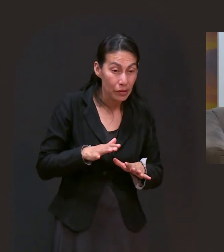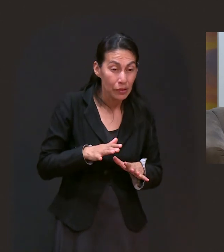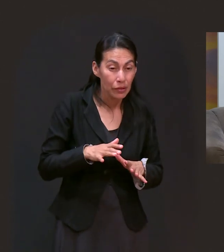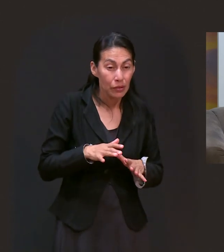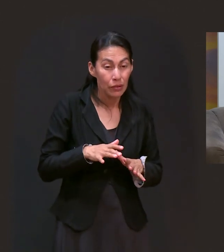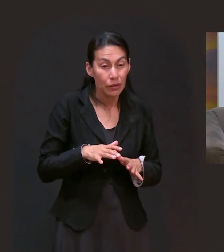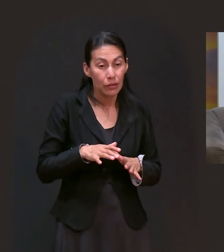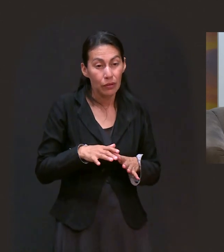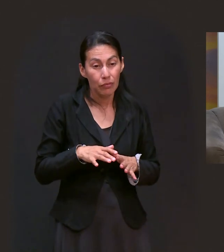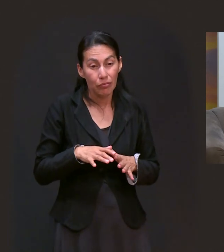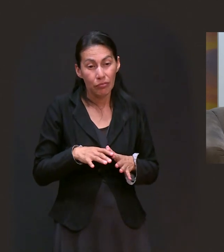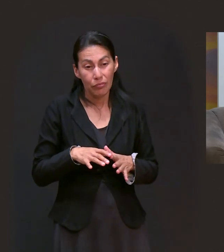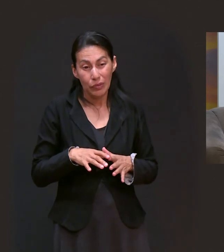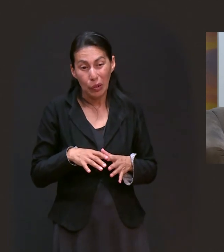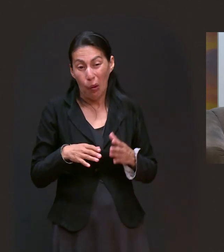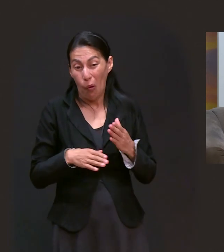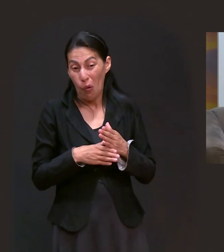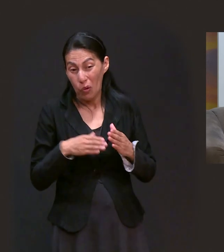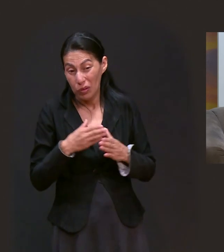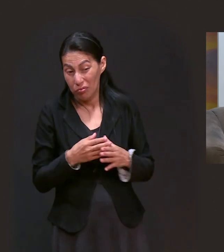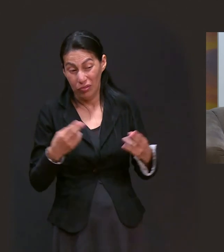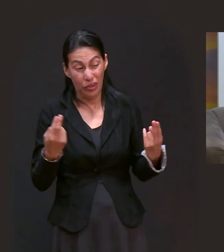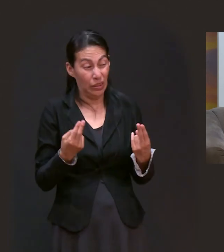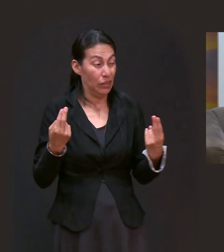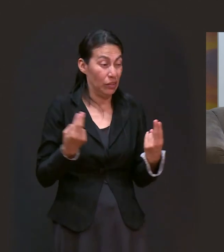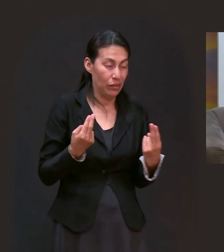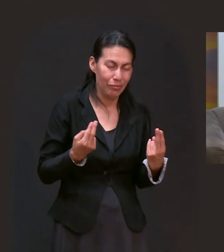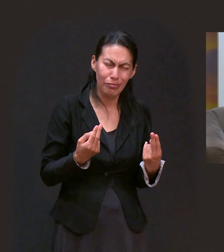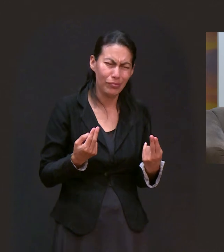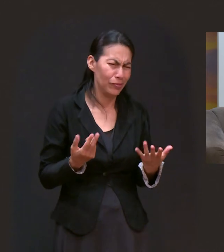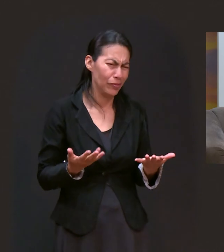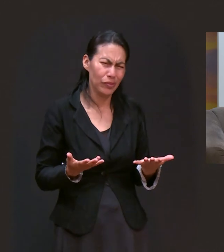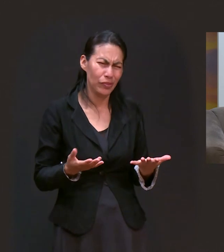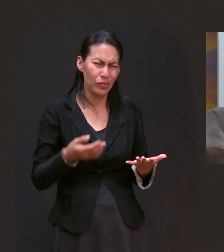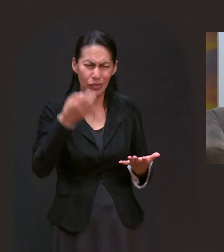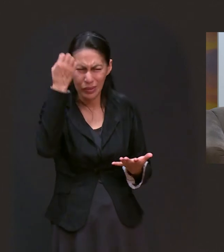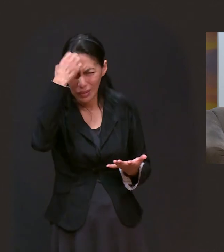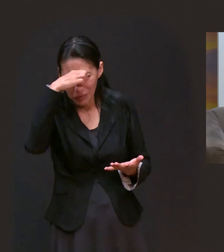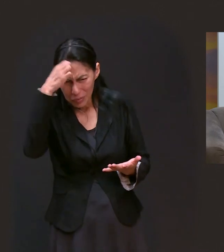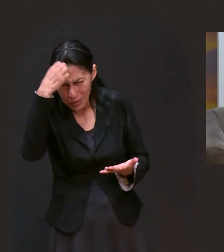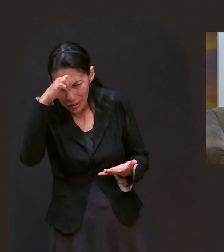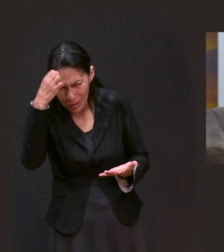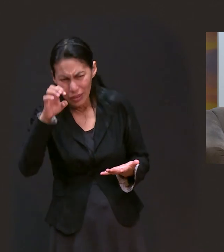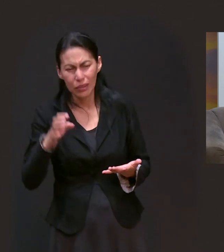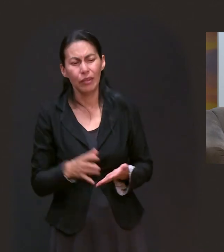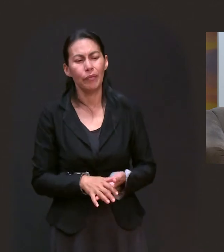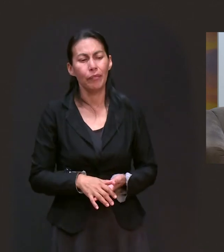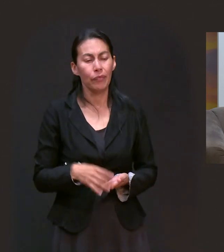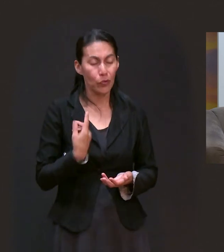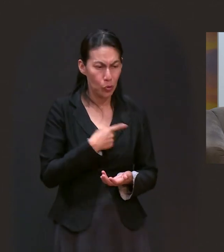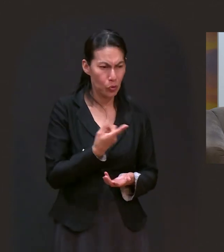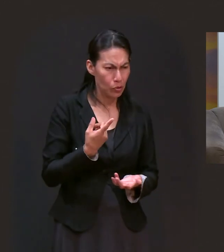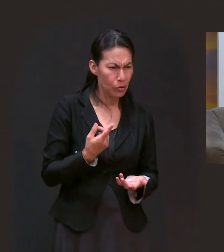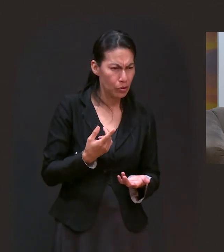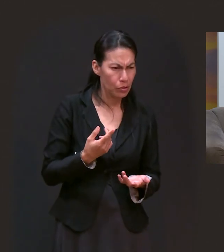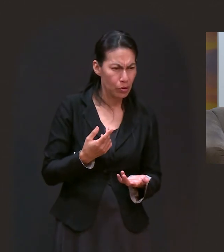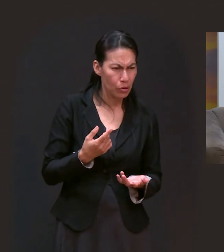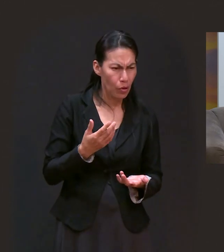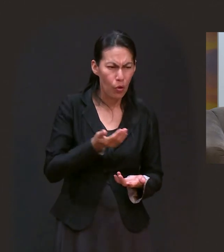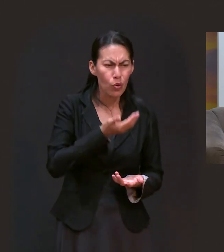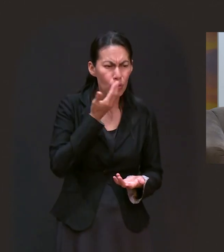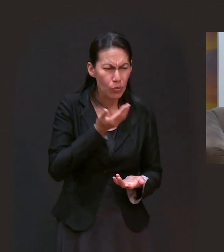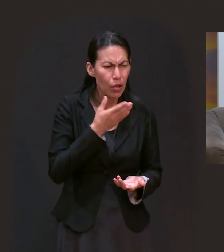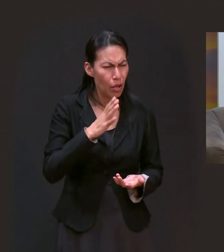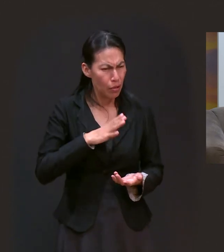experimentamos acá a veces no necesitamos ni tantas cosas increíbles estamos acostumbrados claro a